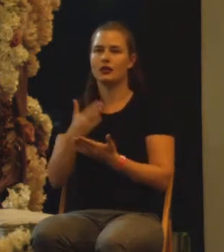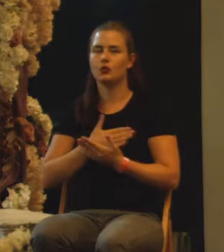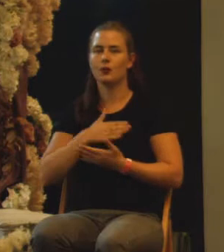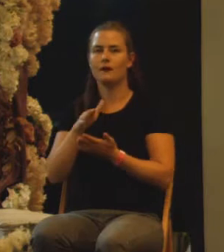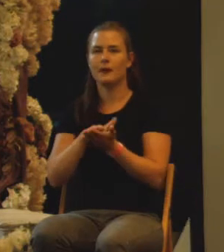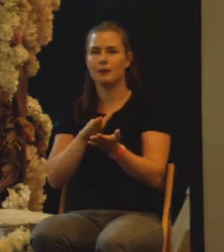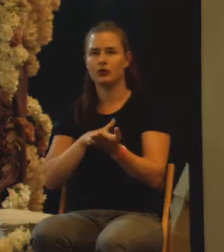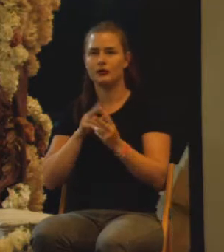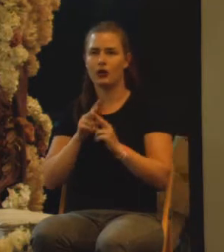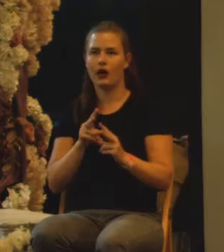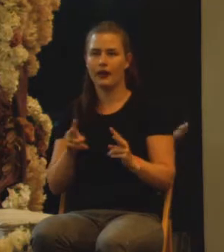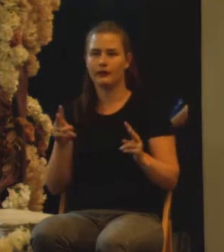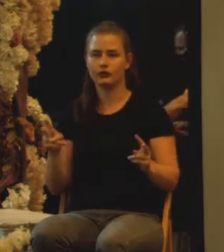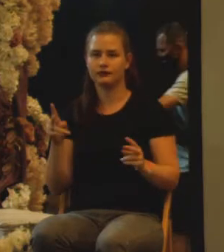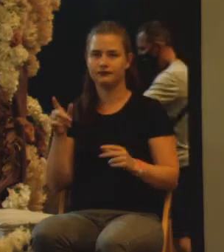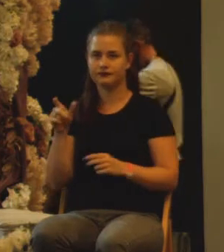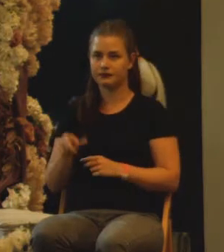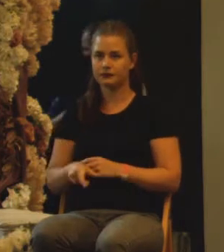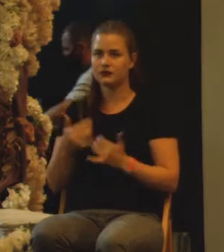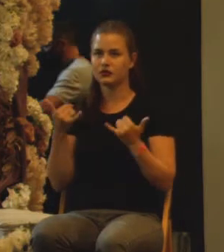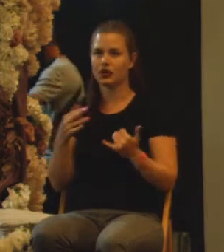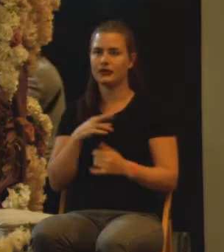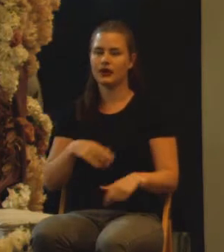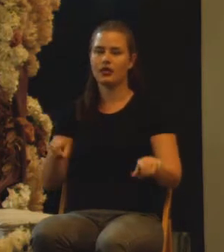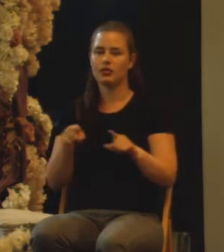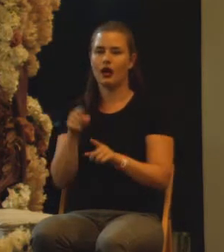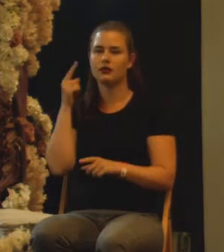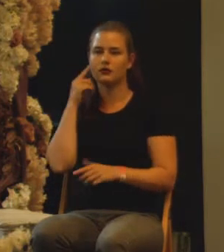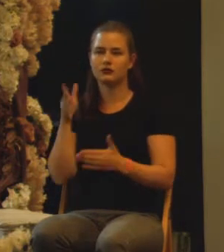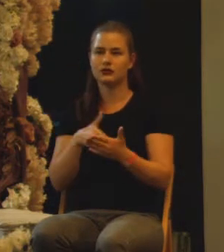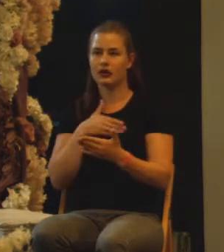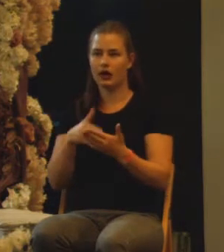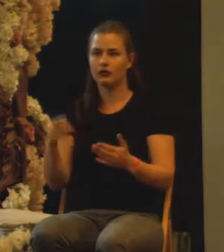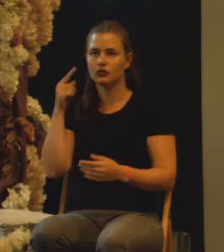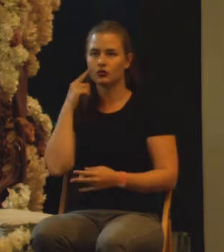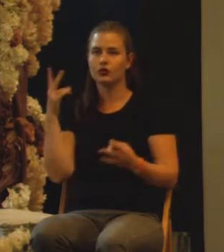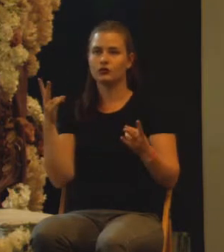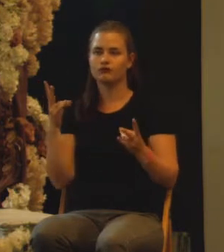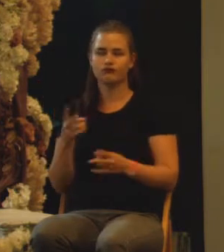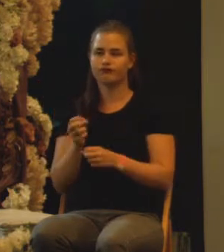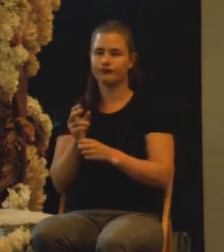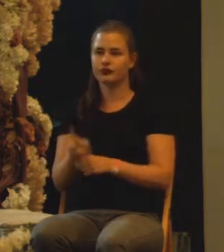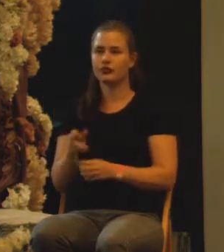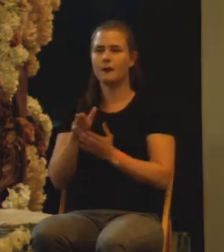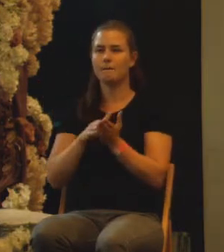бутерброд кому-то. Сейчас я так не думаю совершенно. Я думаю, что можно исключить бутерброд